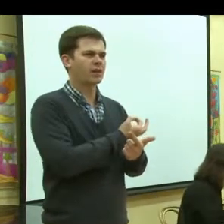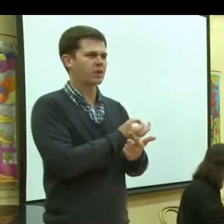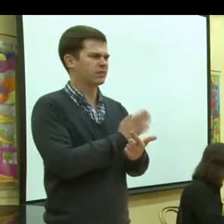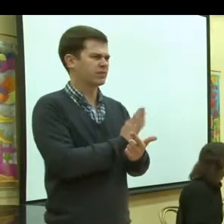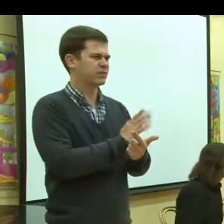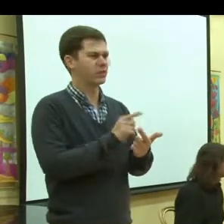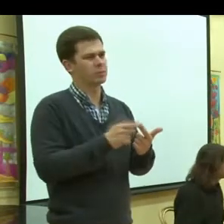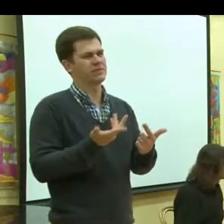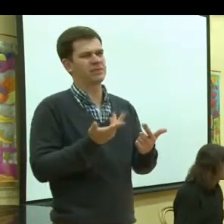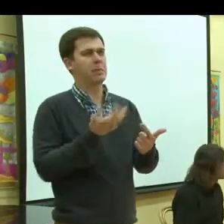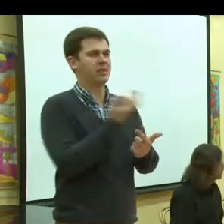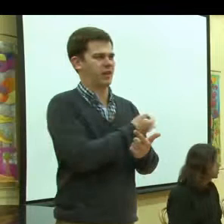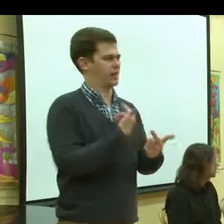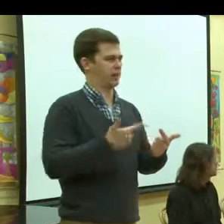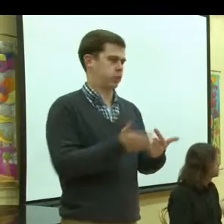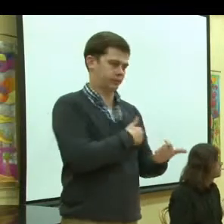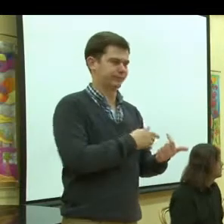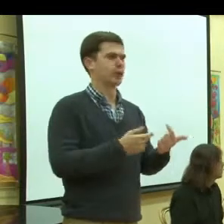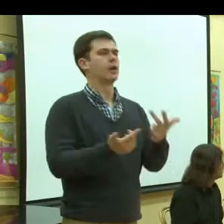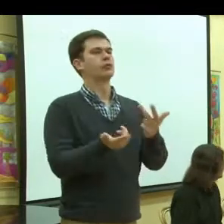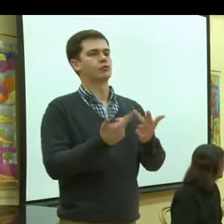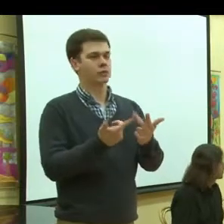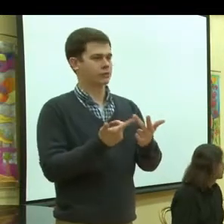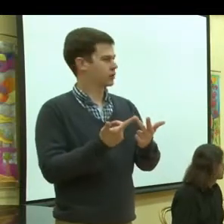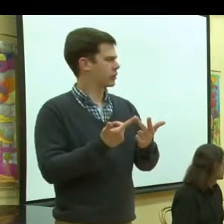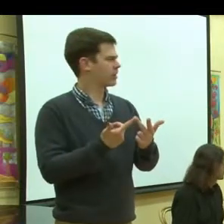była taka depresja. To była właśnie, tak. Okej.